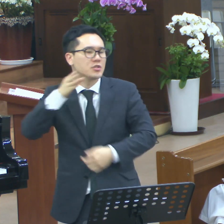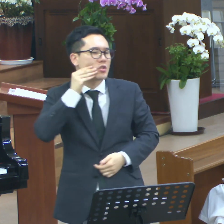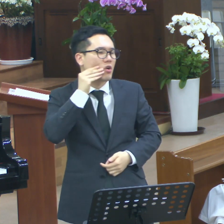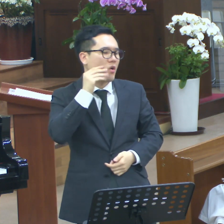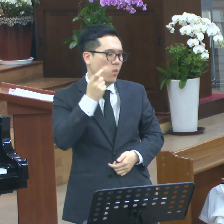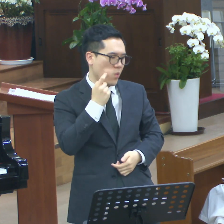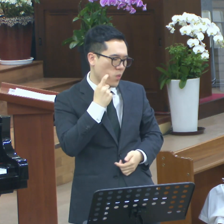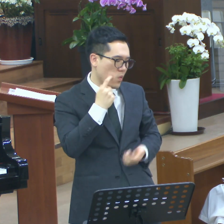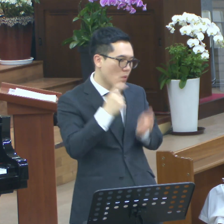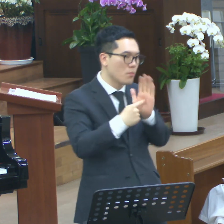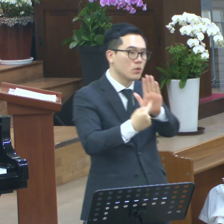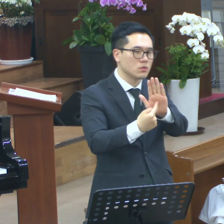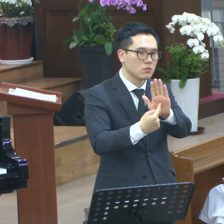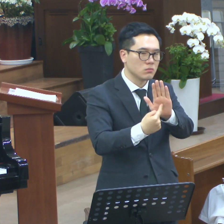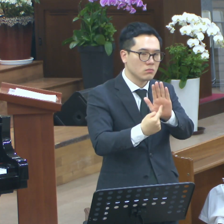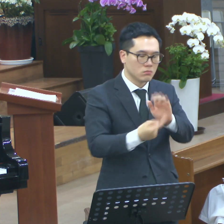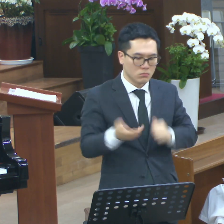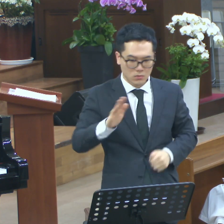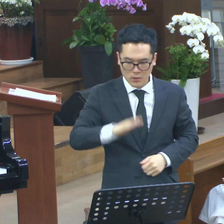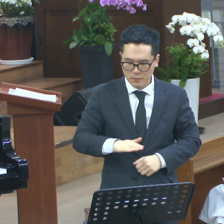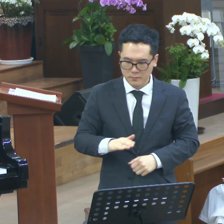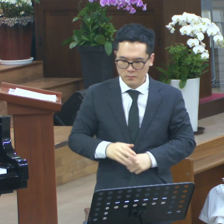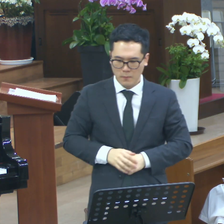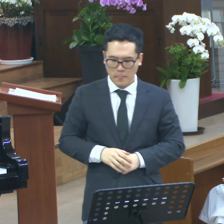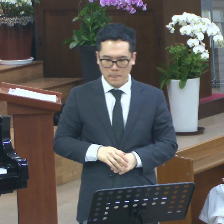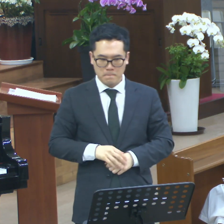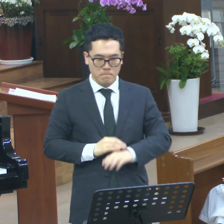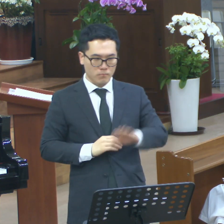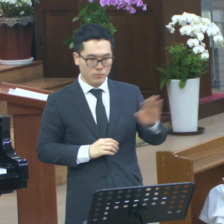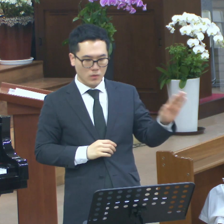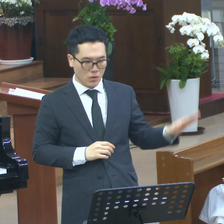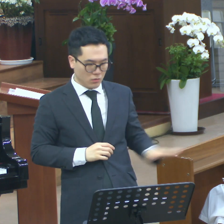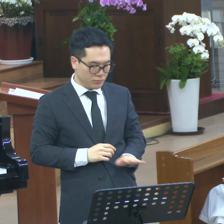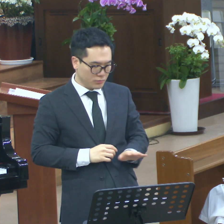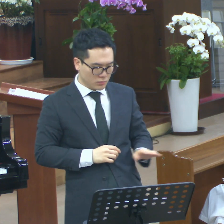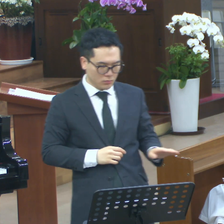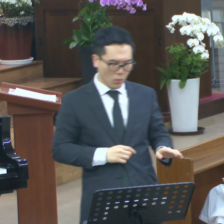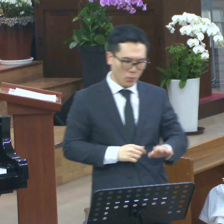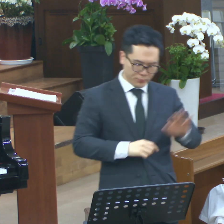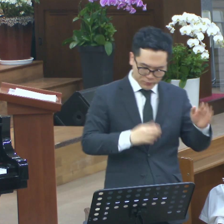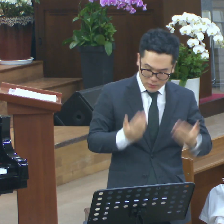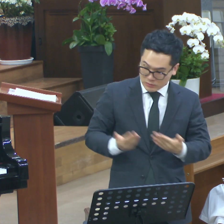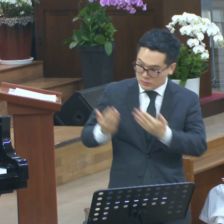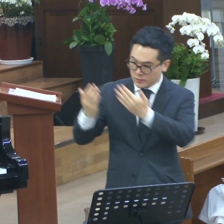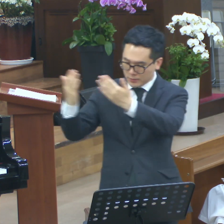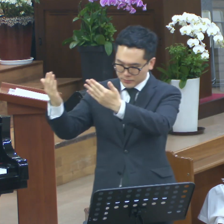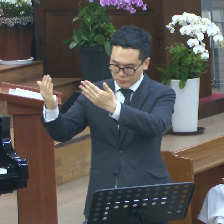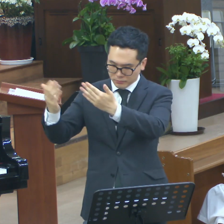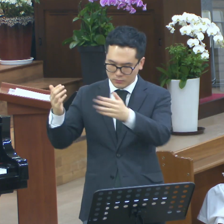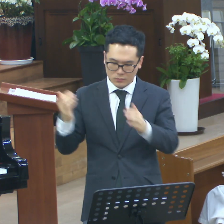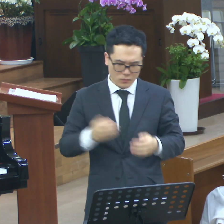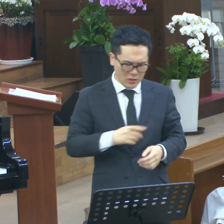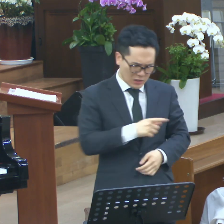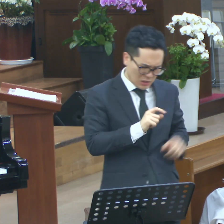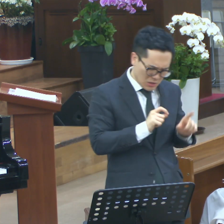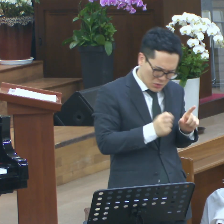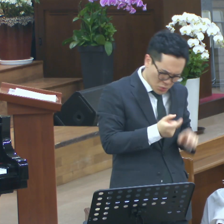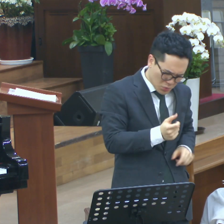그때는 바쳤는데 의무조항은 아니에요. 그 드리는 사람은 드렸어요. 근데 이분들은 일부를 드리면서 전부를 드리는 척